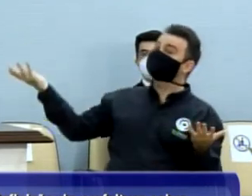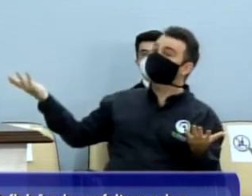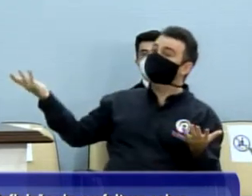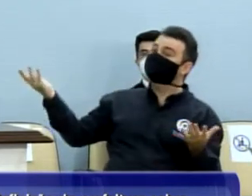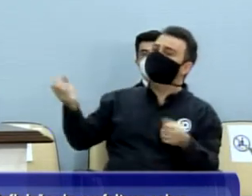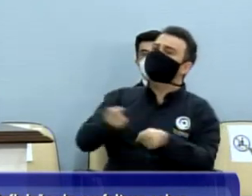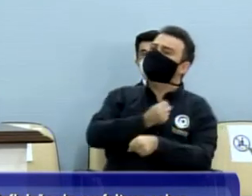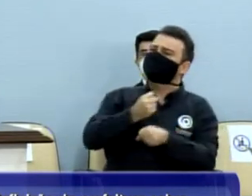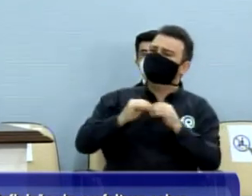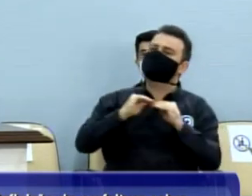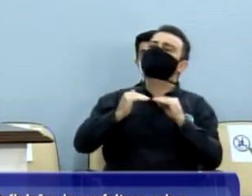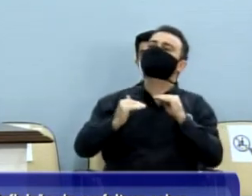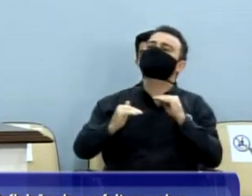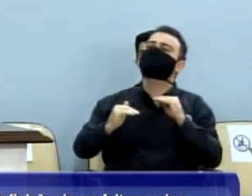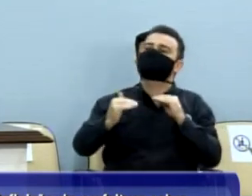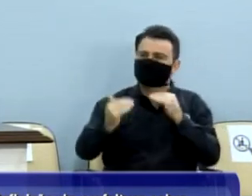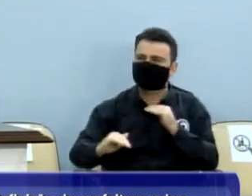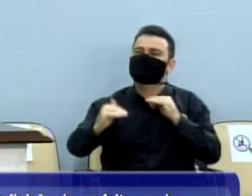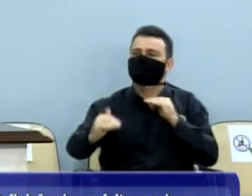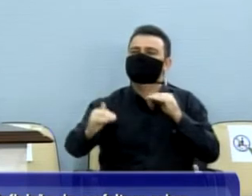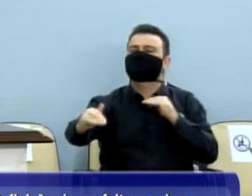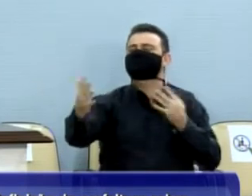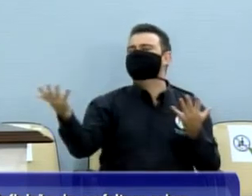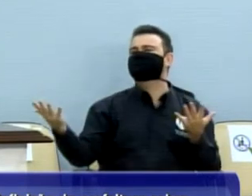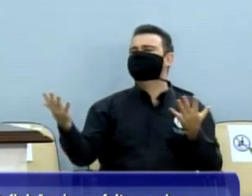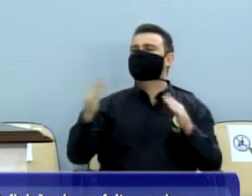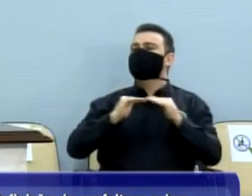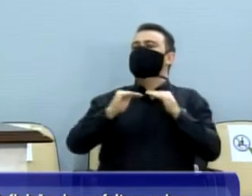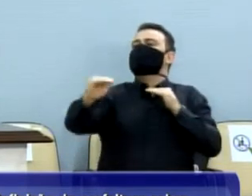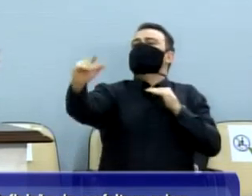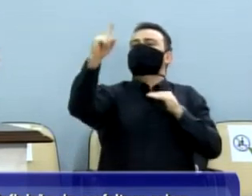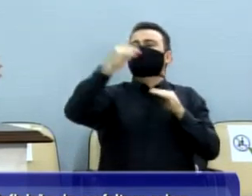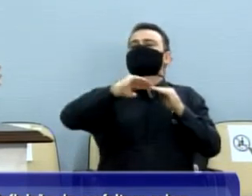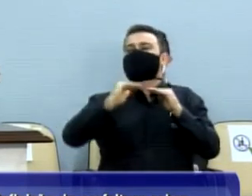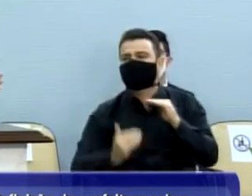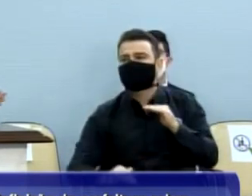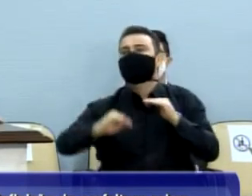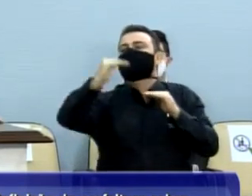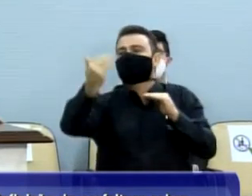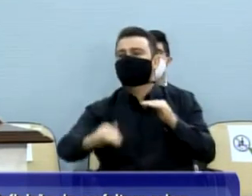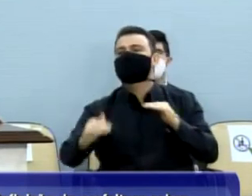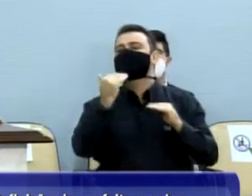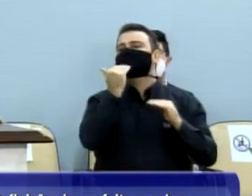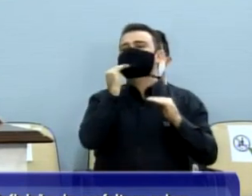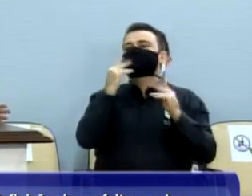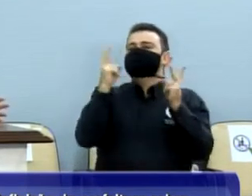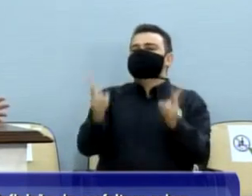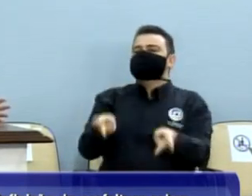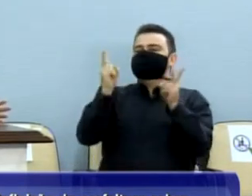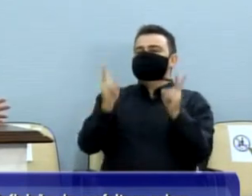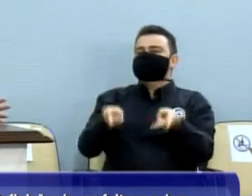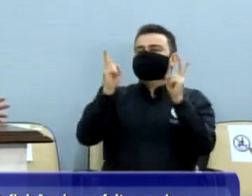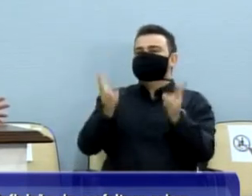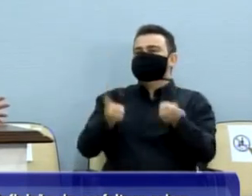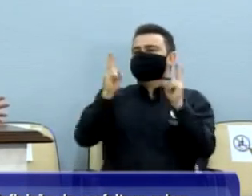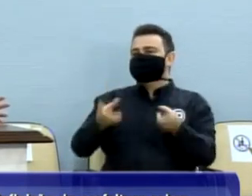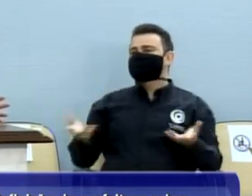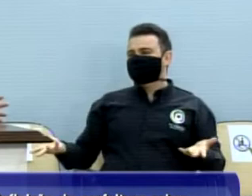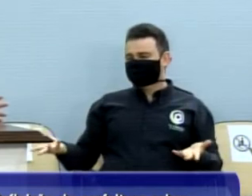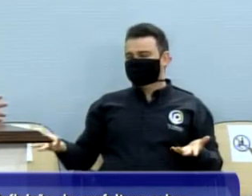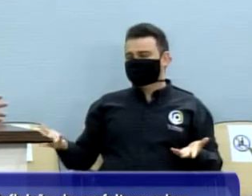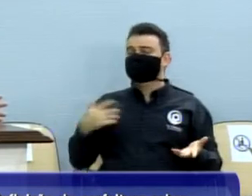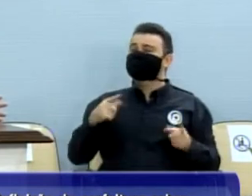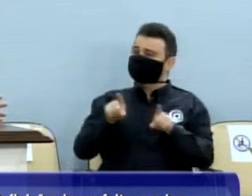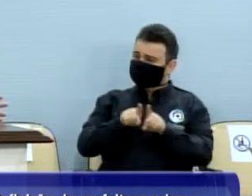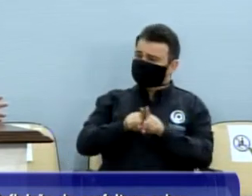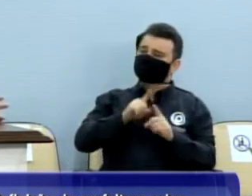uma parte na outra, fizeram maior, alto. Então, vou também fazer esse requerimento para entregar para o